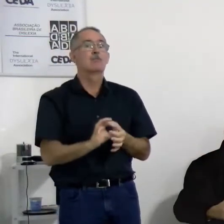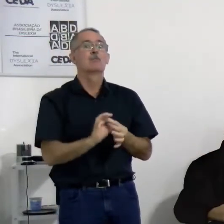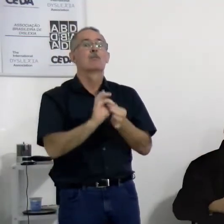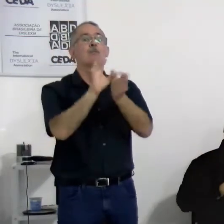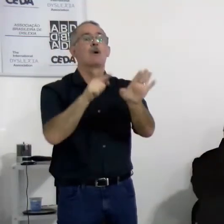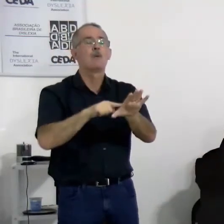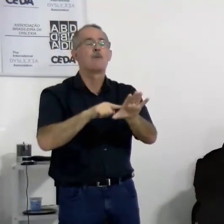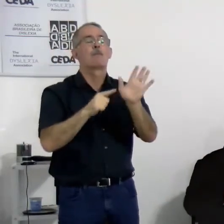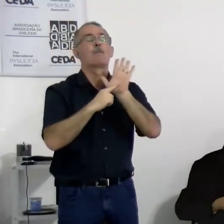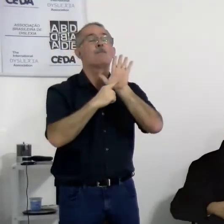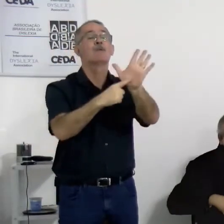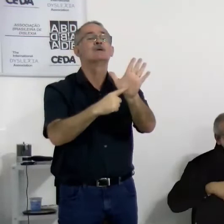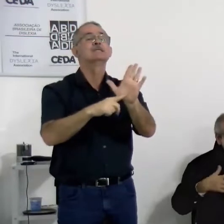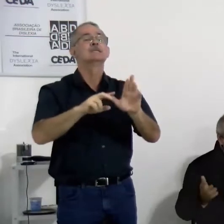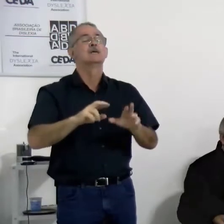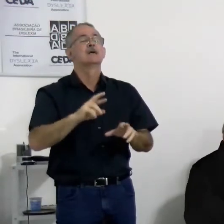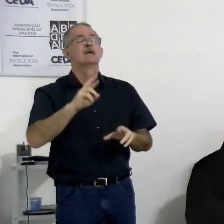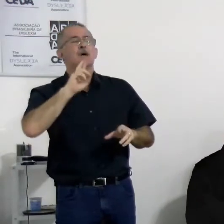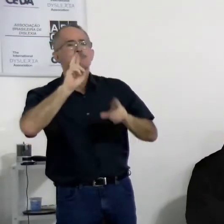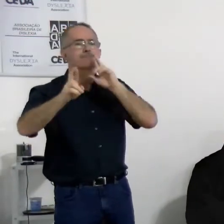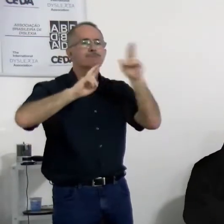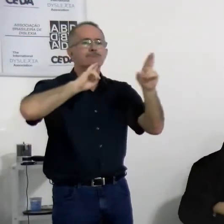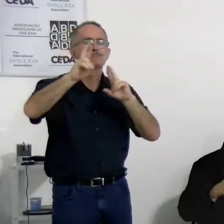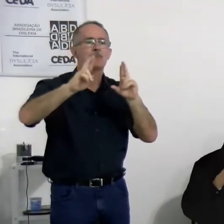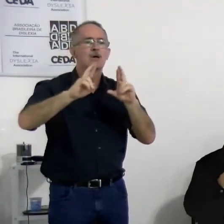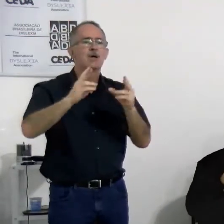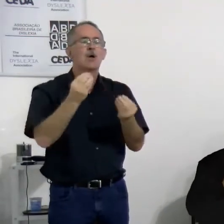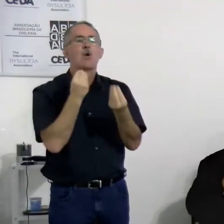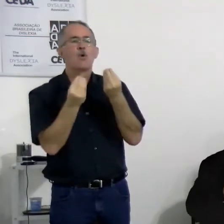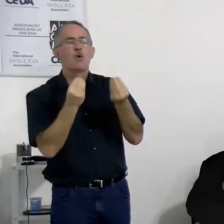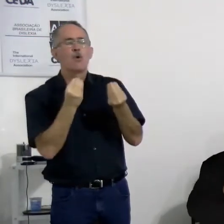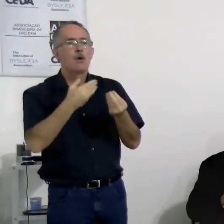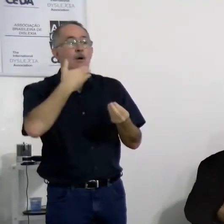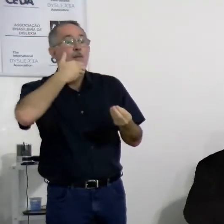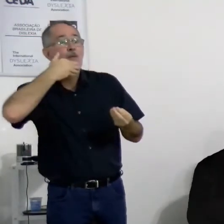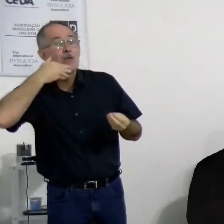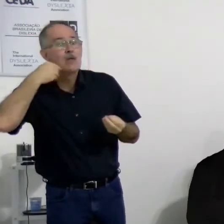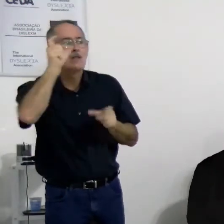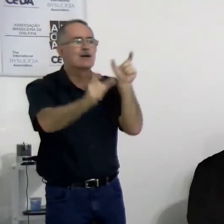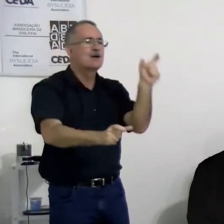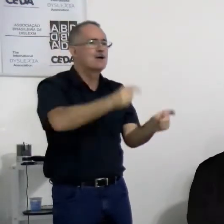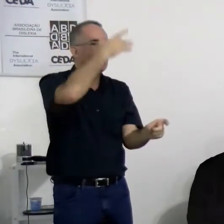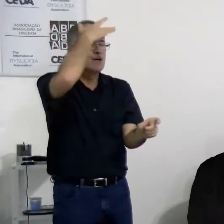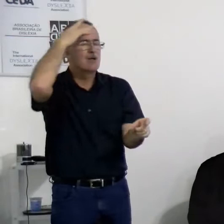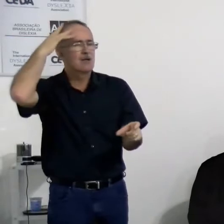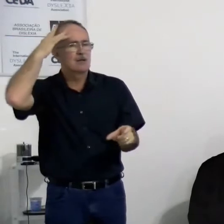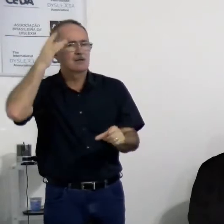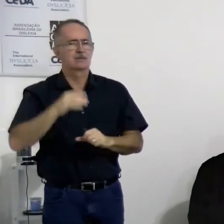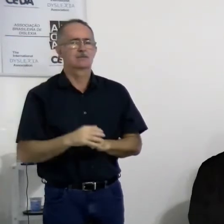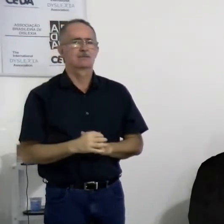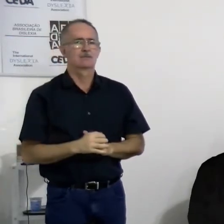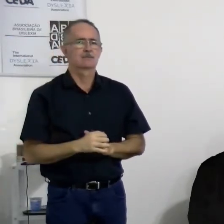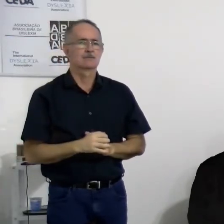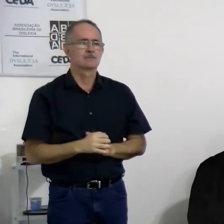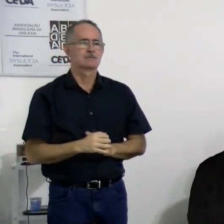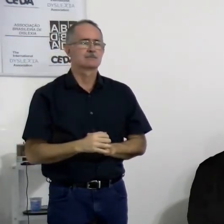muito supera o mero academicismo, né? E porque dá um teor humano à pesquisa. It puts pressure